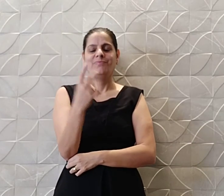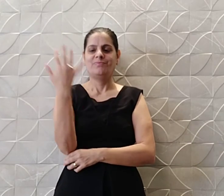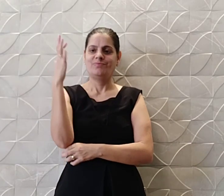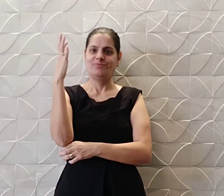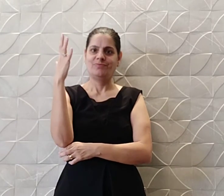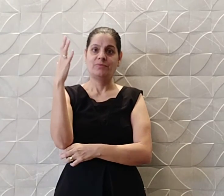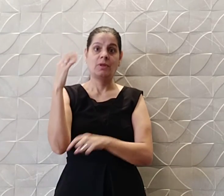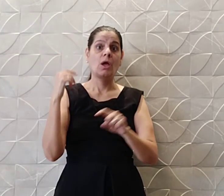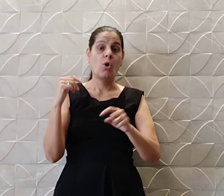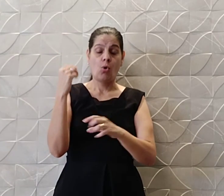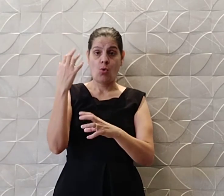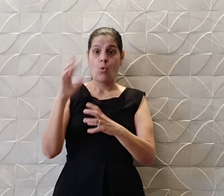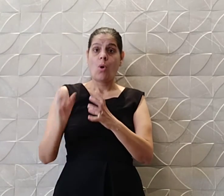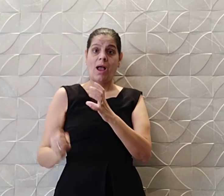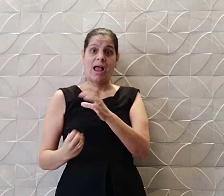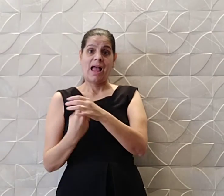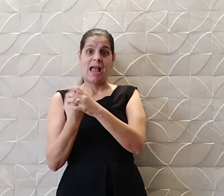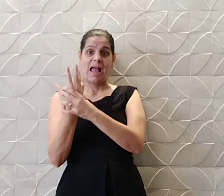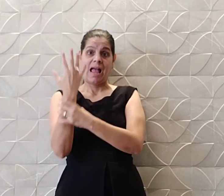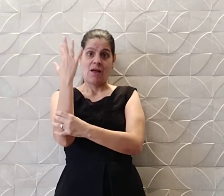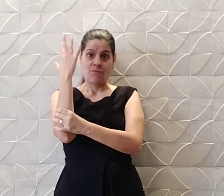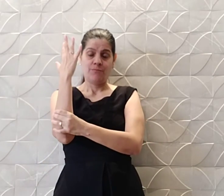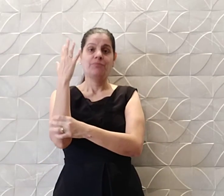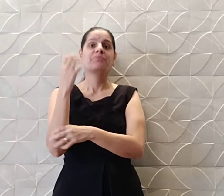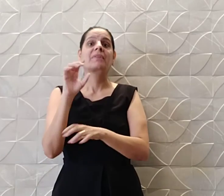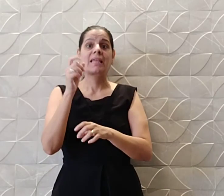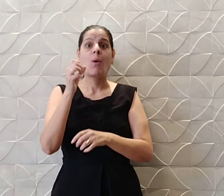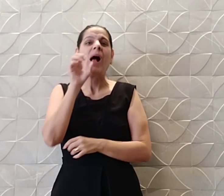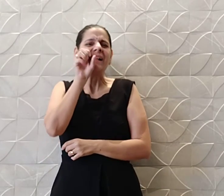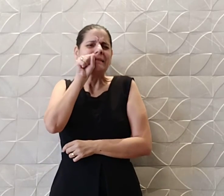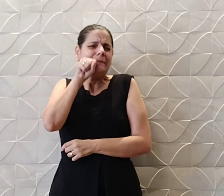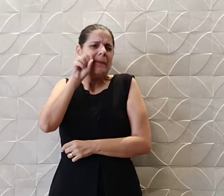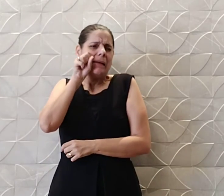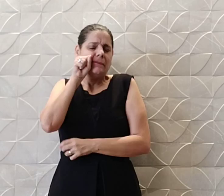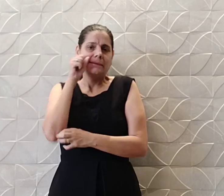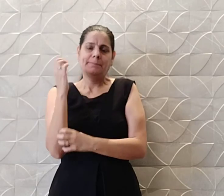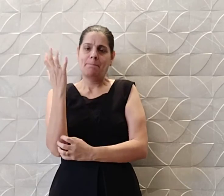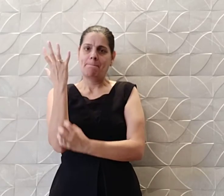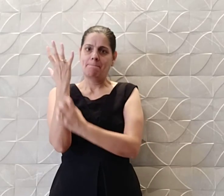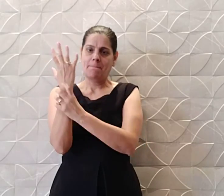Uma das árvores era de limão, com enxerto de uma mexeriqueira.